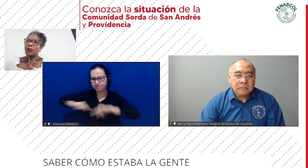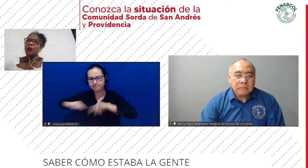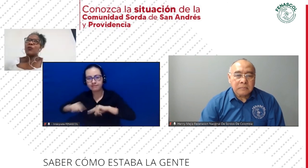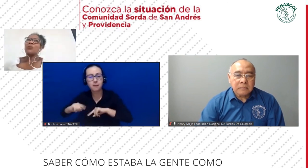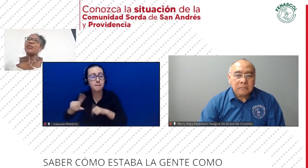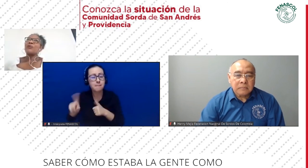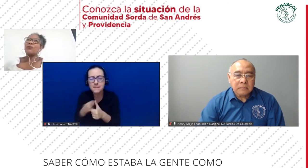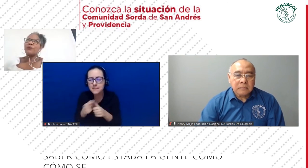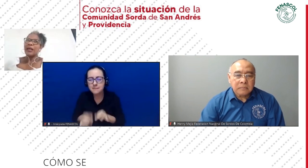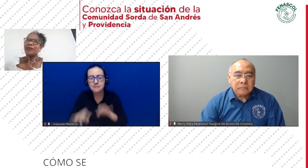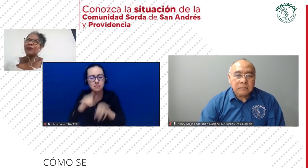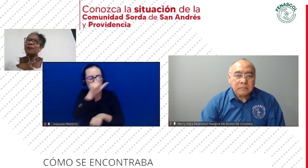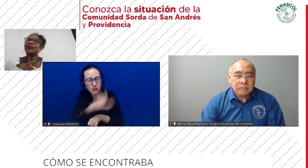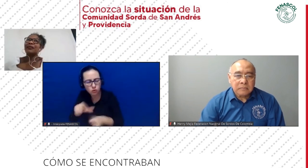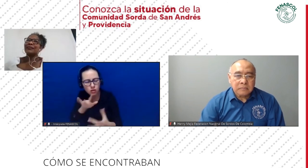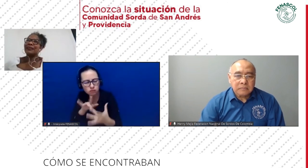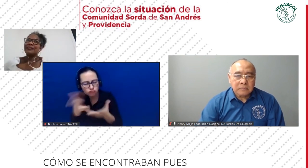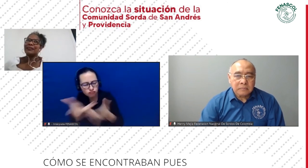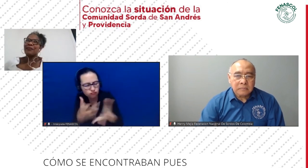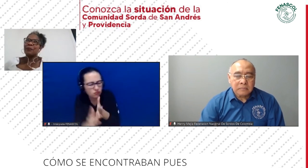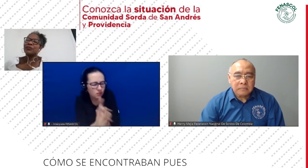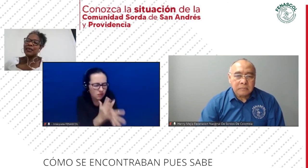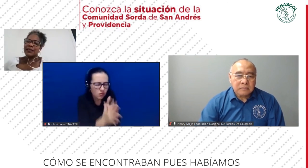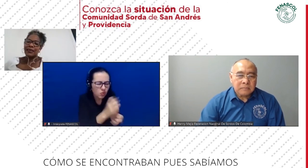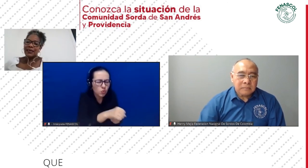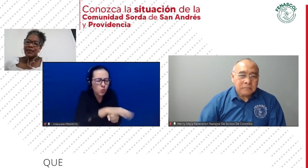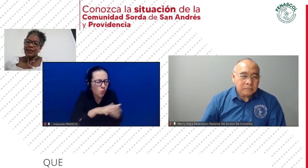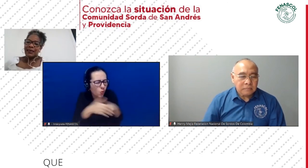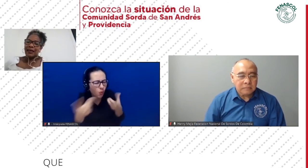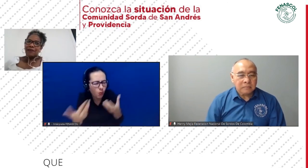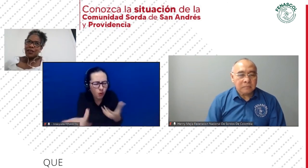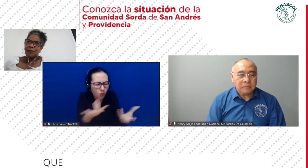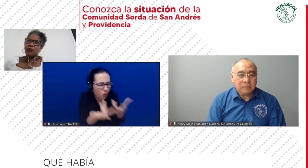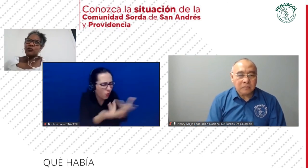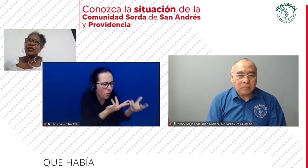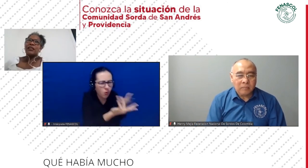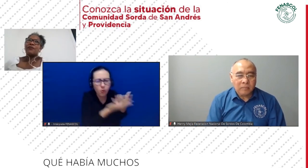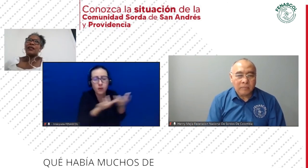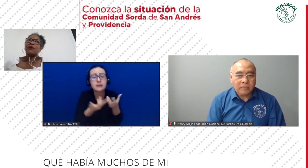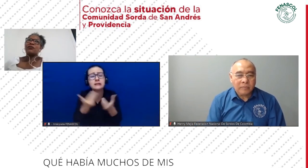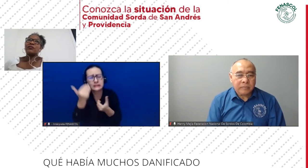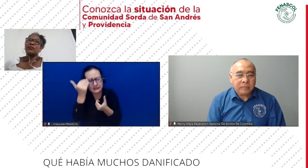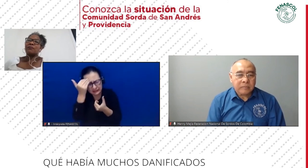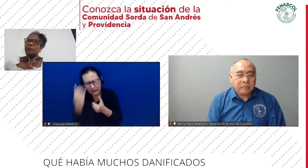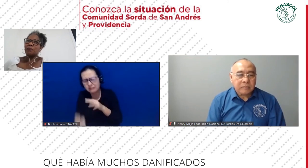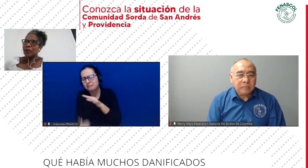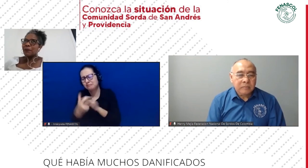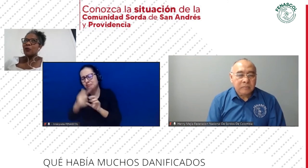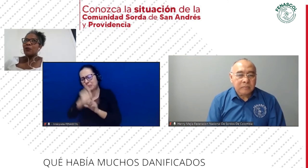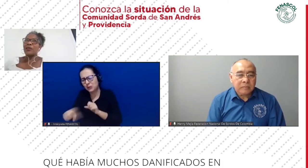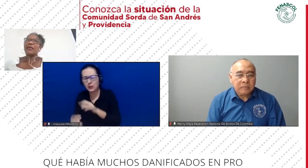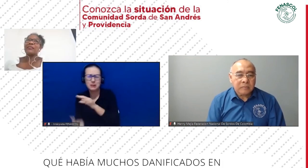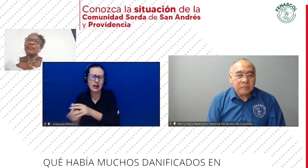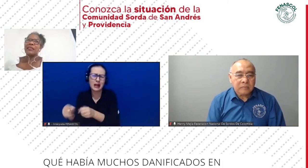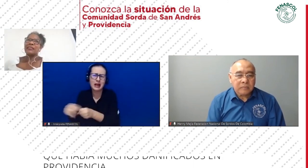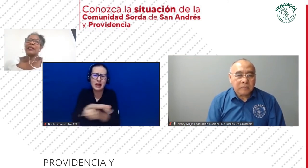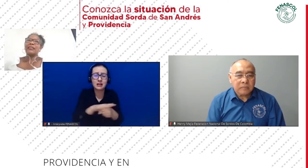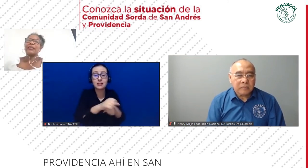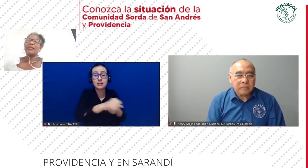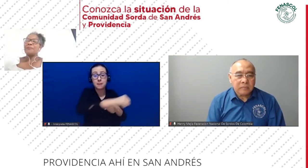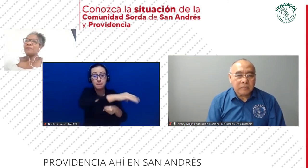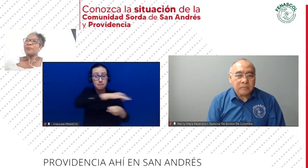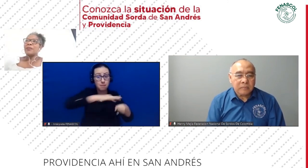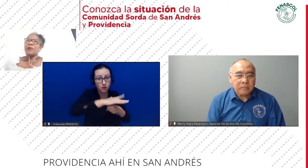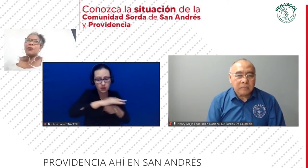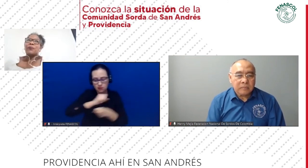como no se encontraban pues sabíamos que había muchos damnificados en providencia y en san